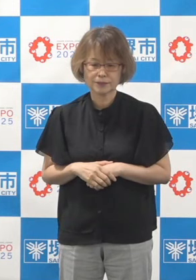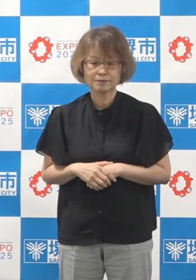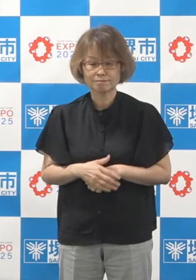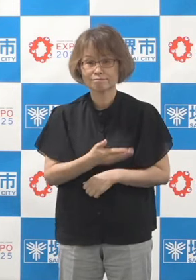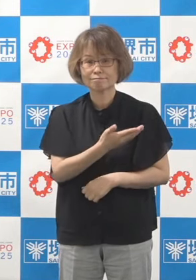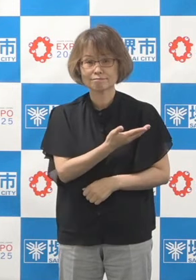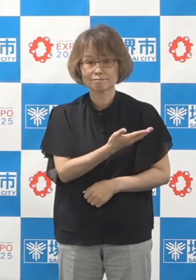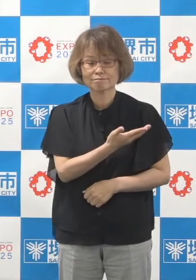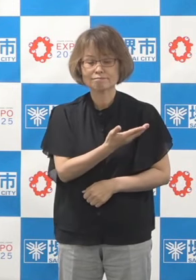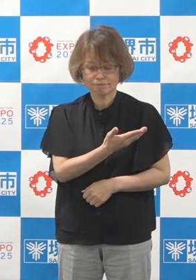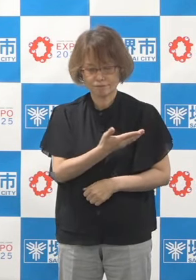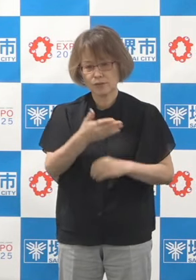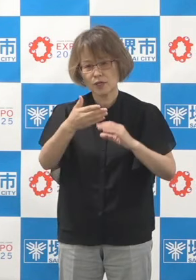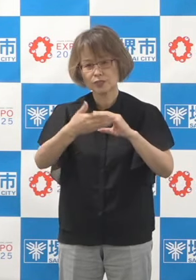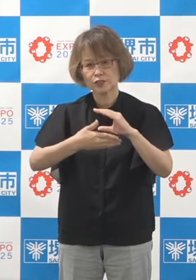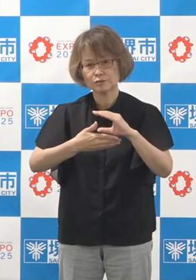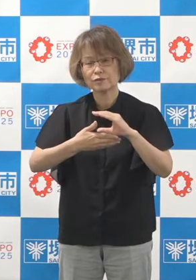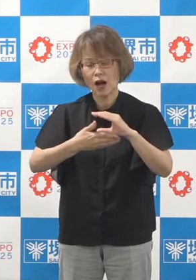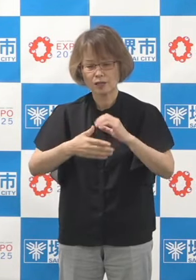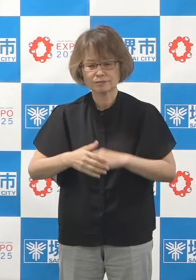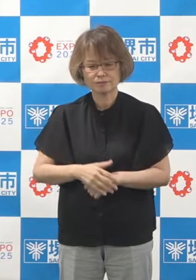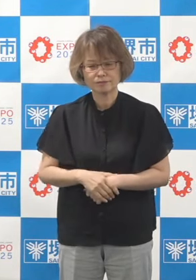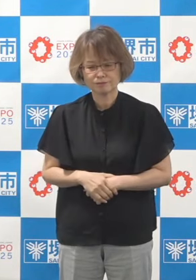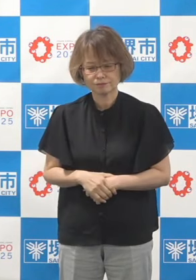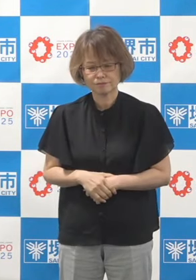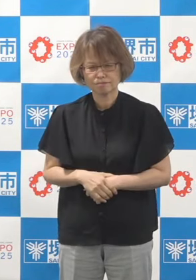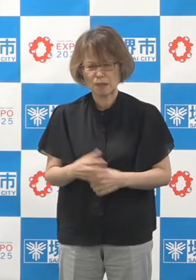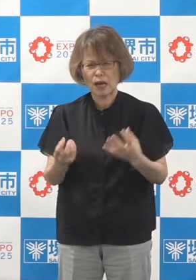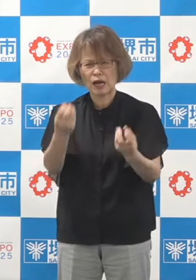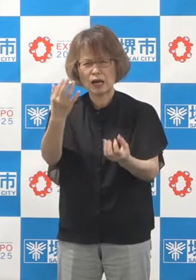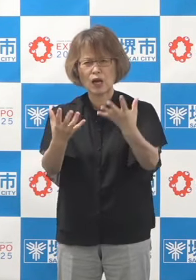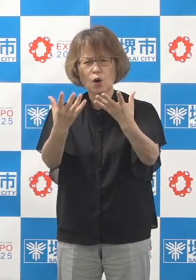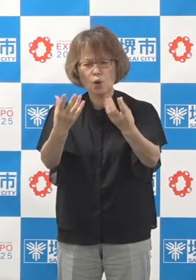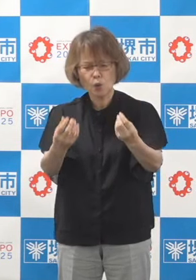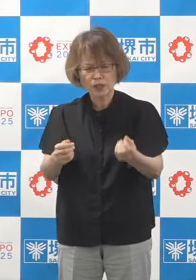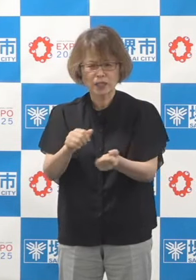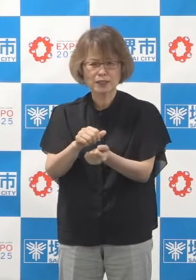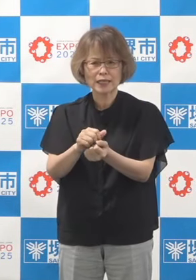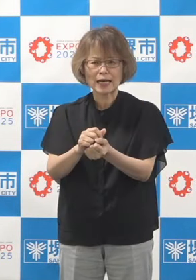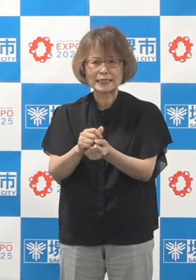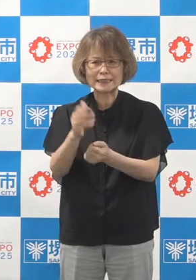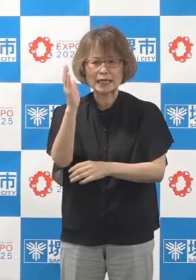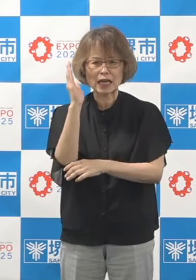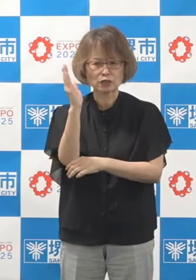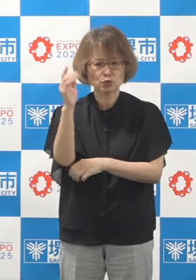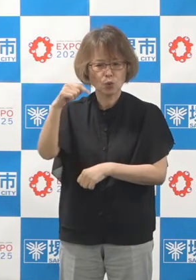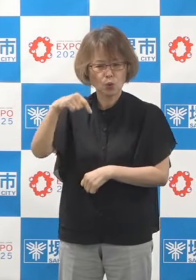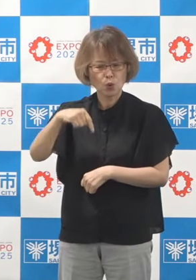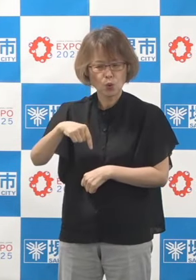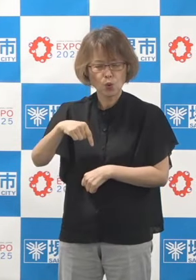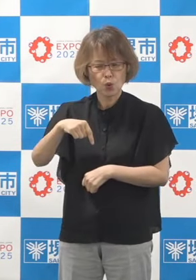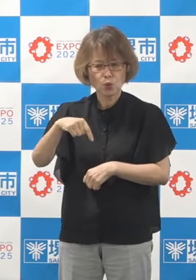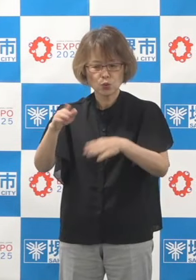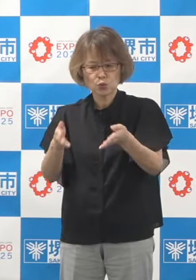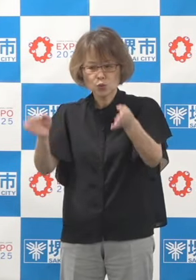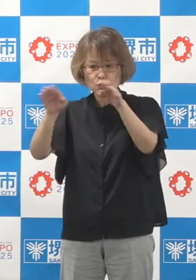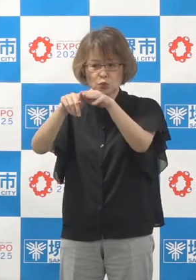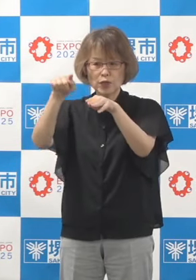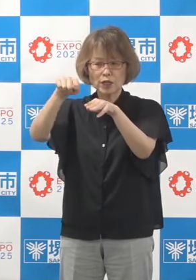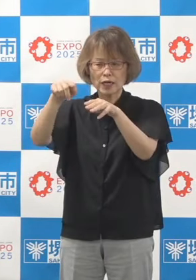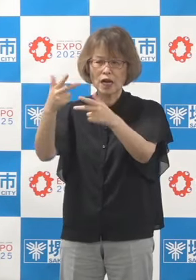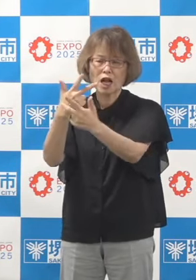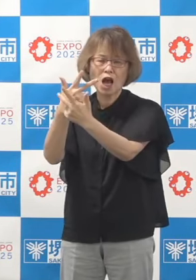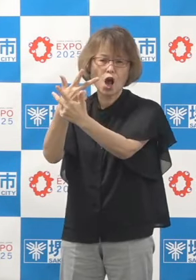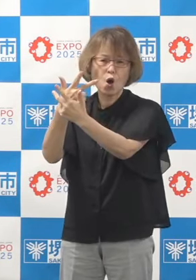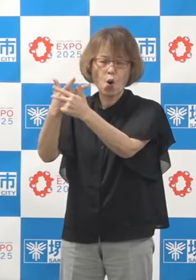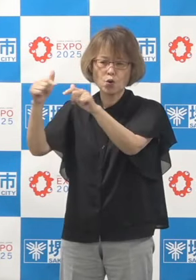こちらの写真ですが、焼け残った堺市役所の屋上から北西の方向